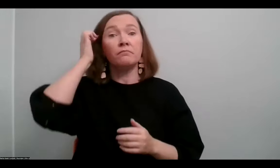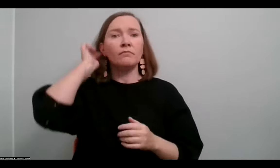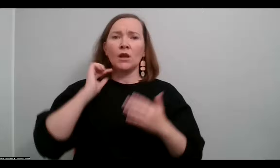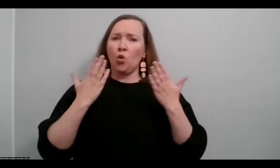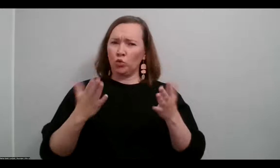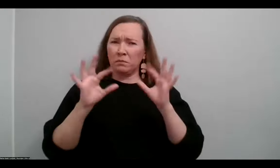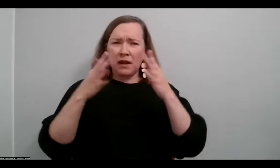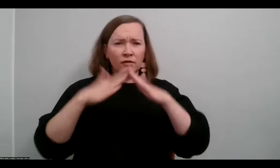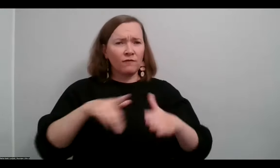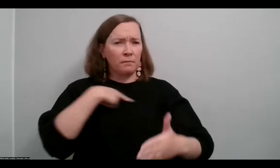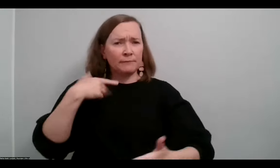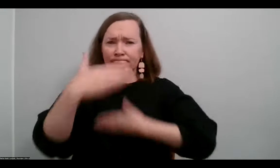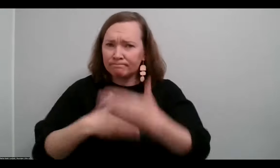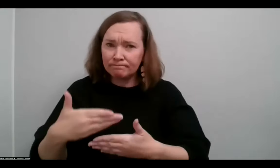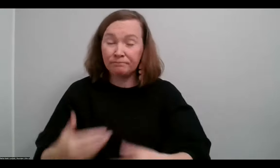keskustelut.